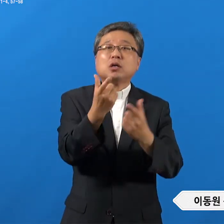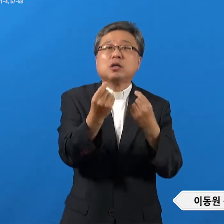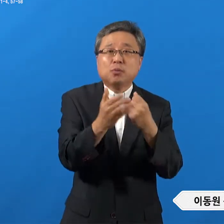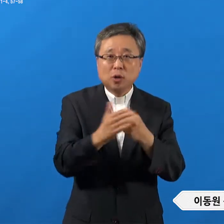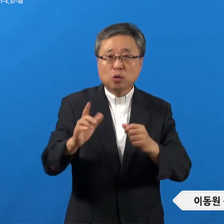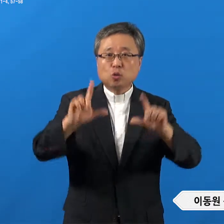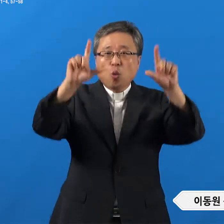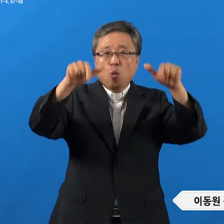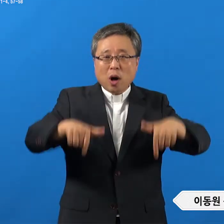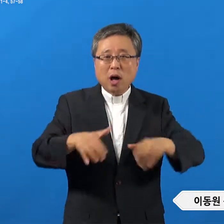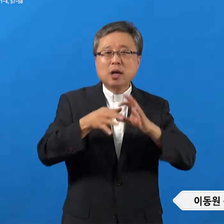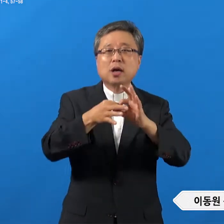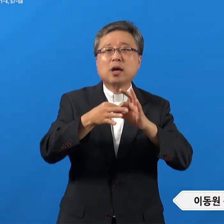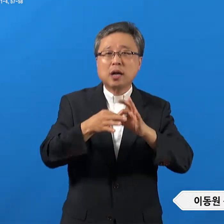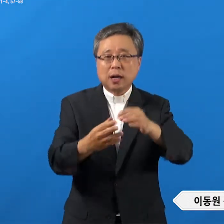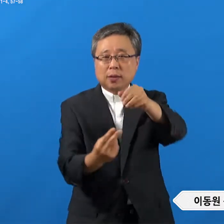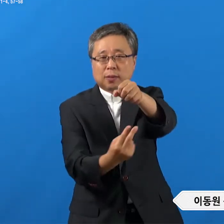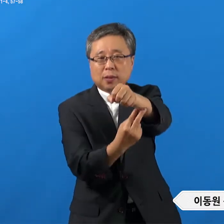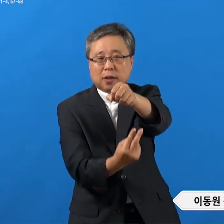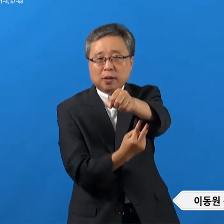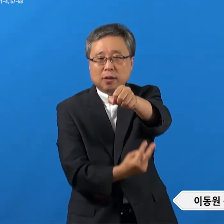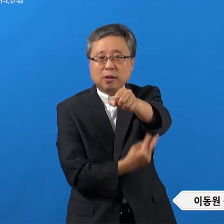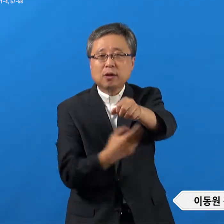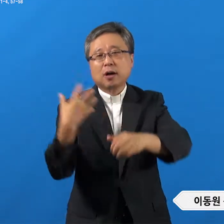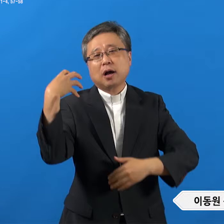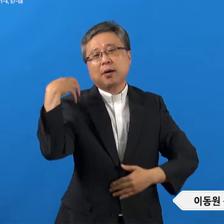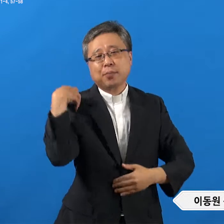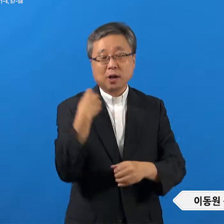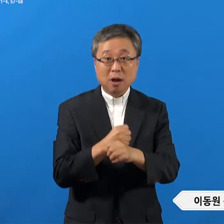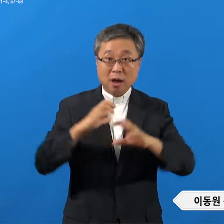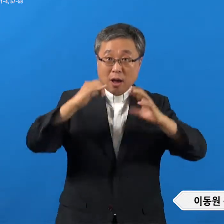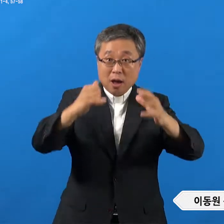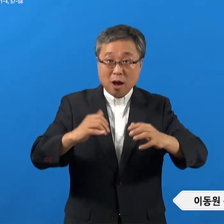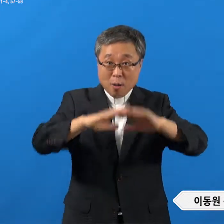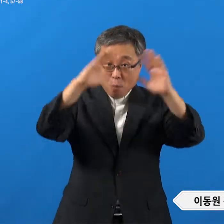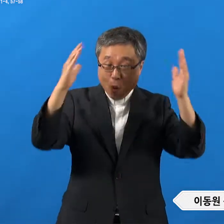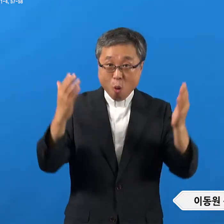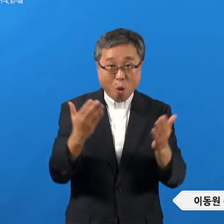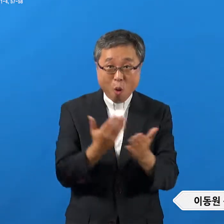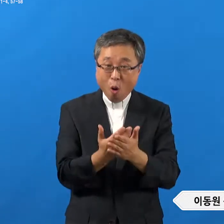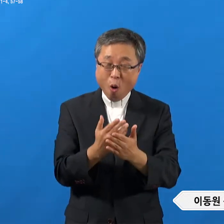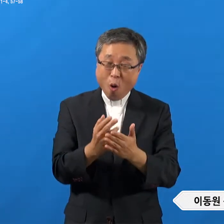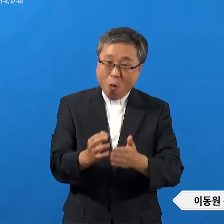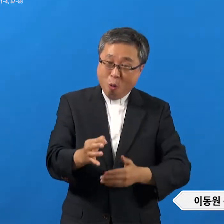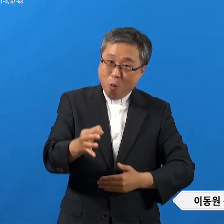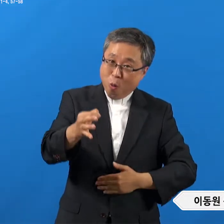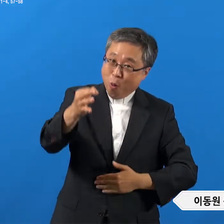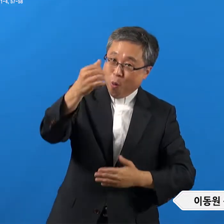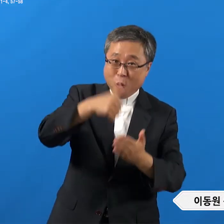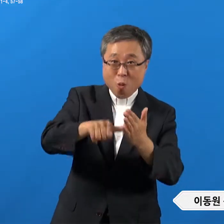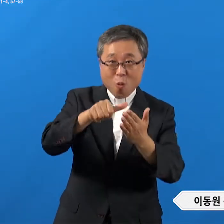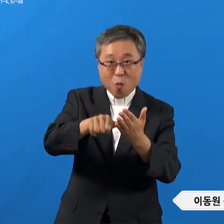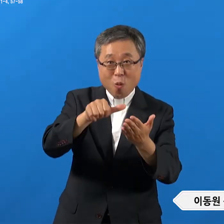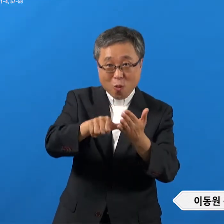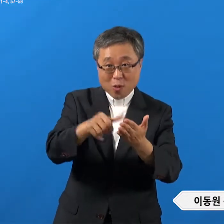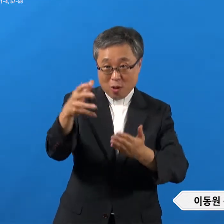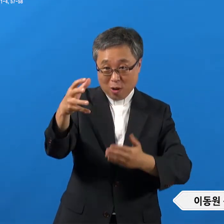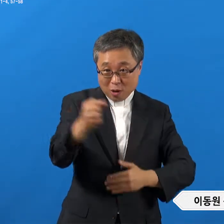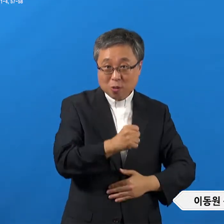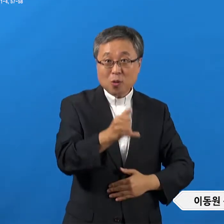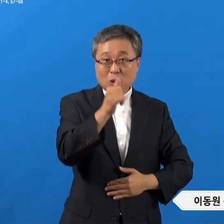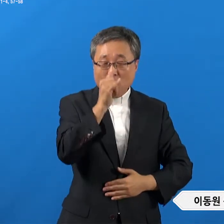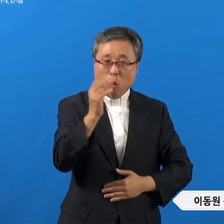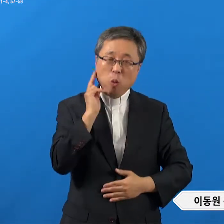동과 서를 연결하는 다리 역할을 감당했습니다. 세상의 모든 사치품들이 이 도시를 관통했고